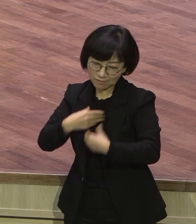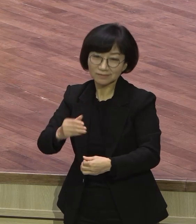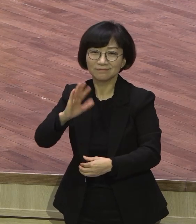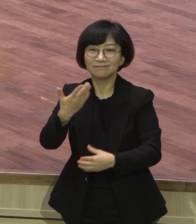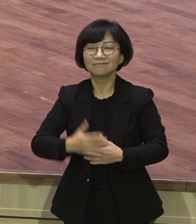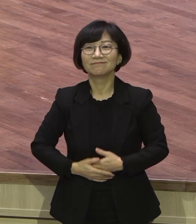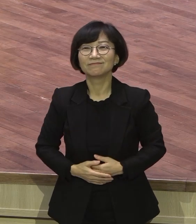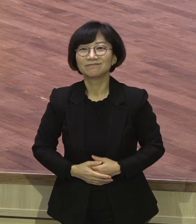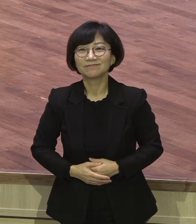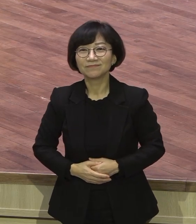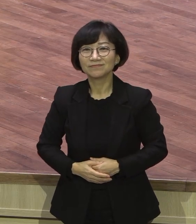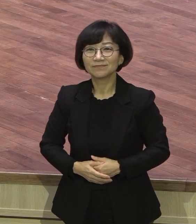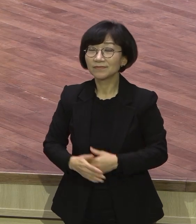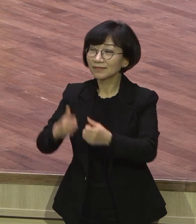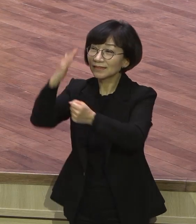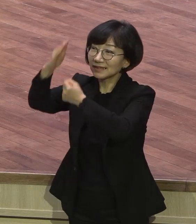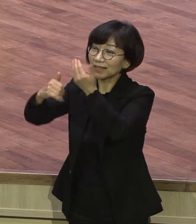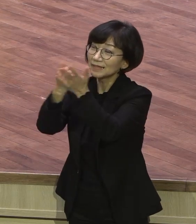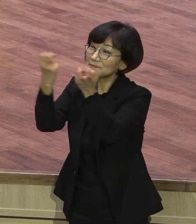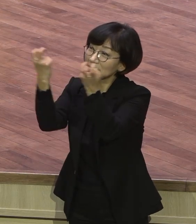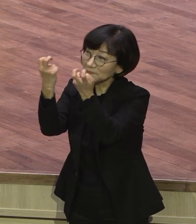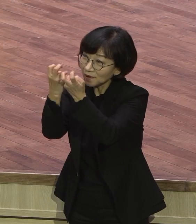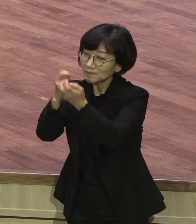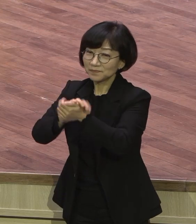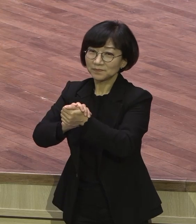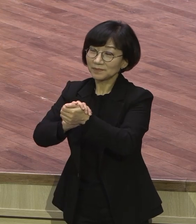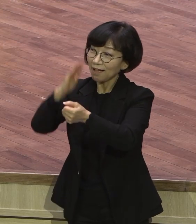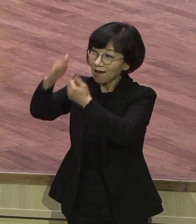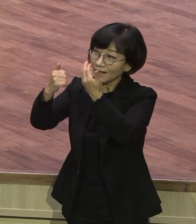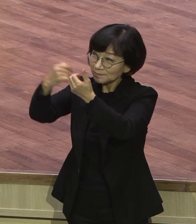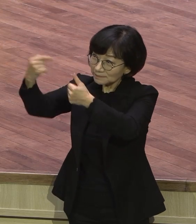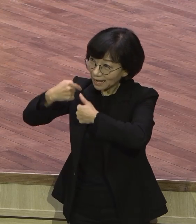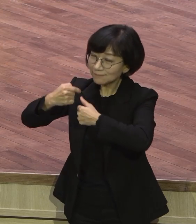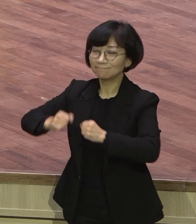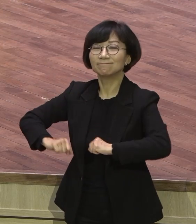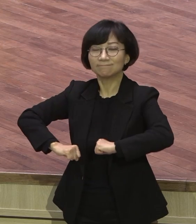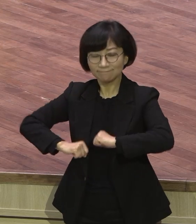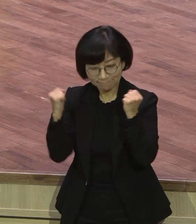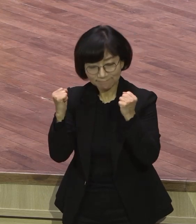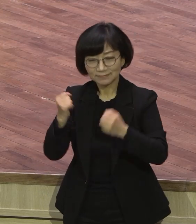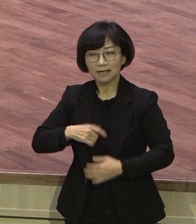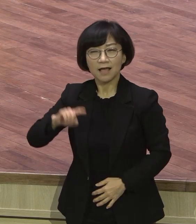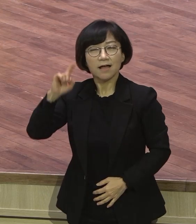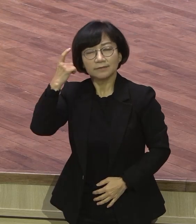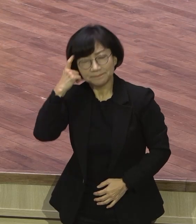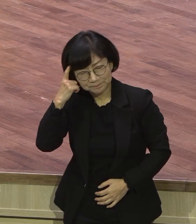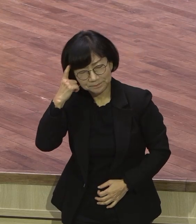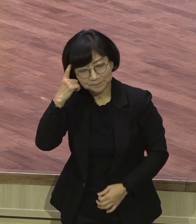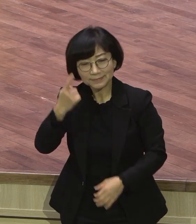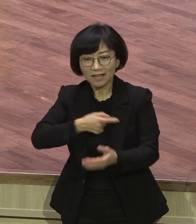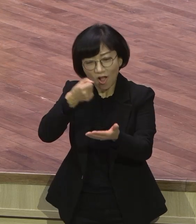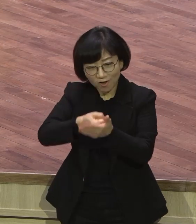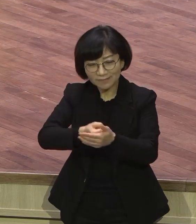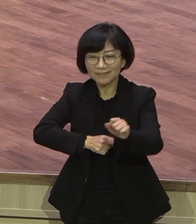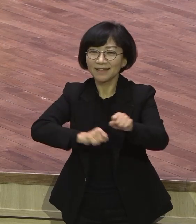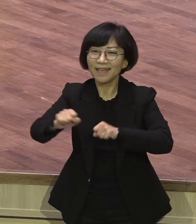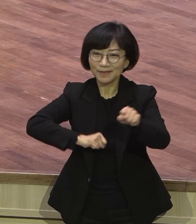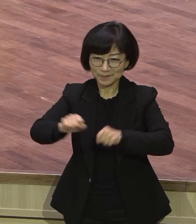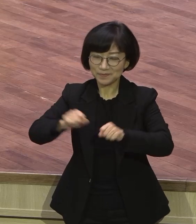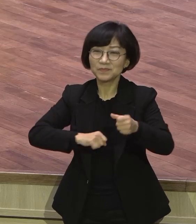하나님의 방식대로 하나님께 정하신 말씀을 털 안에서 생각하고 결정하고 행동하면 됩니다